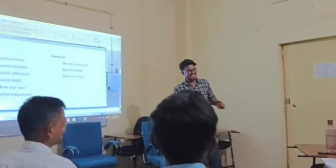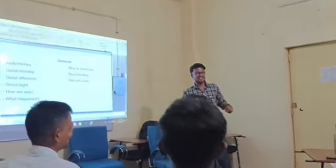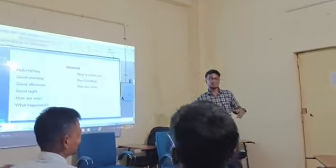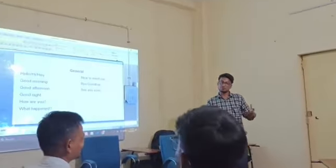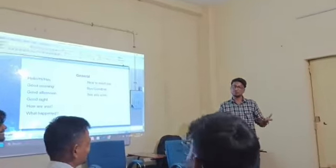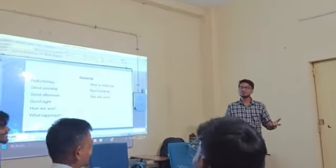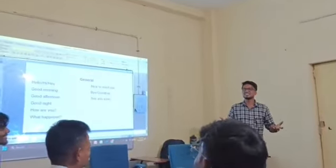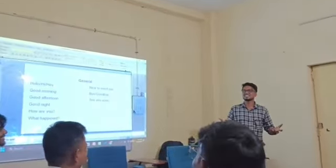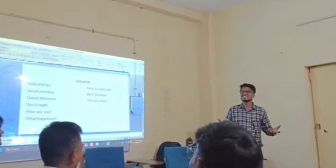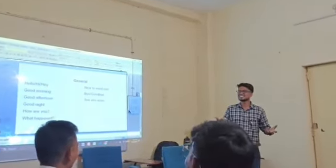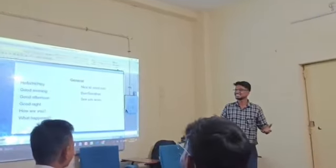वो भी हो सकता है।